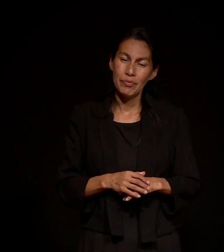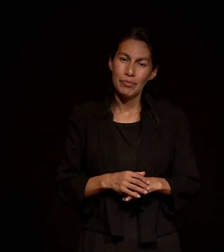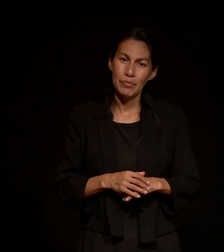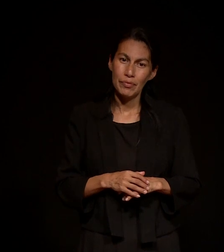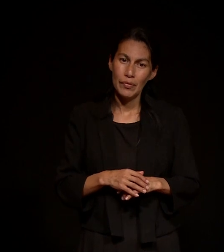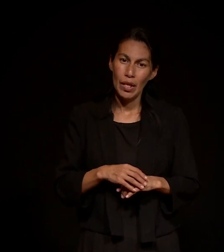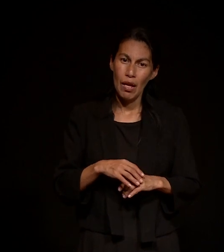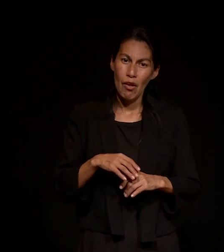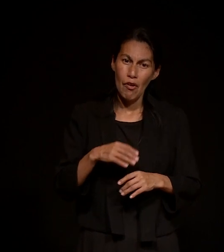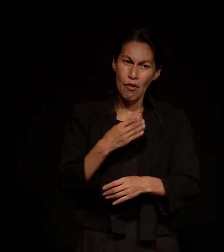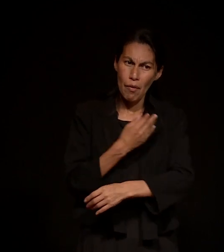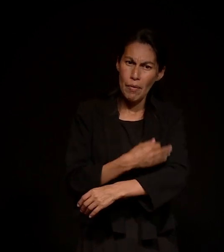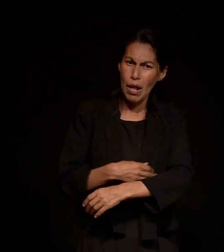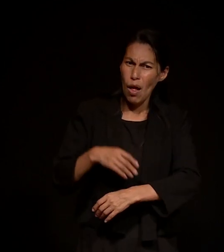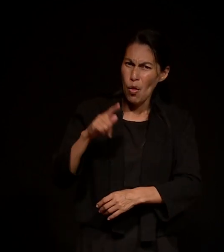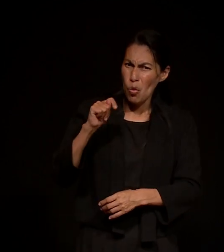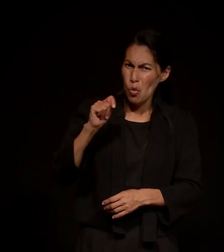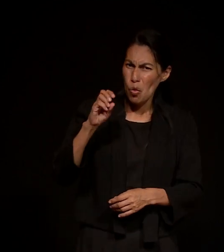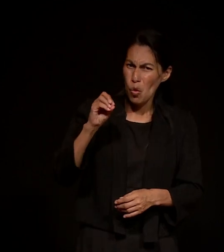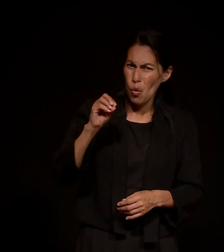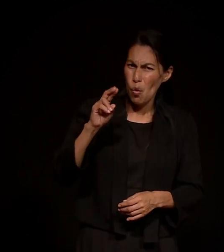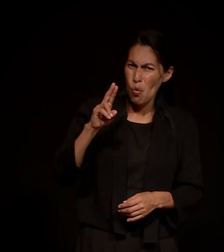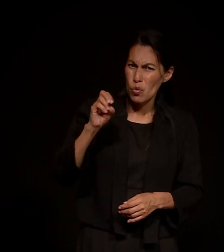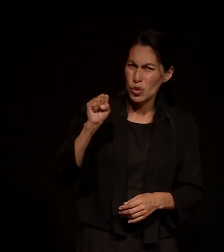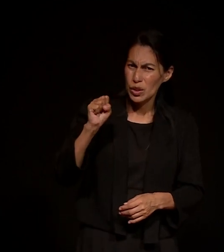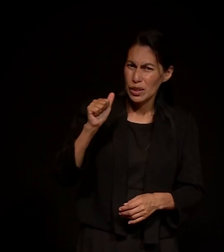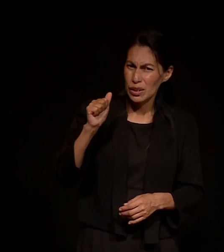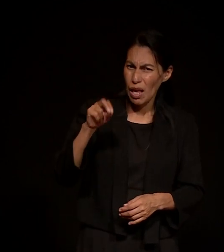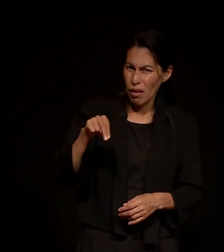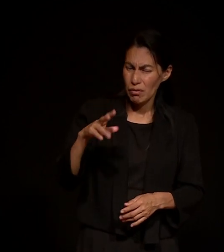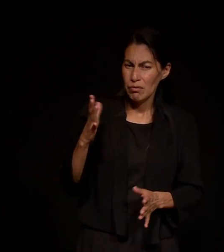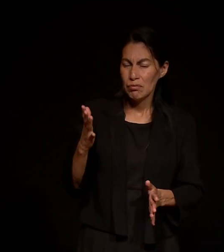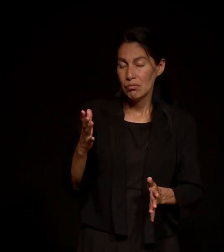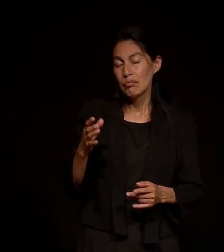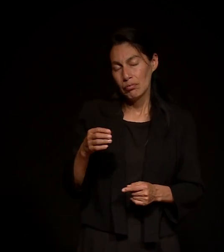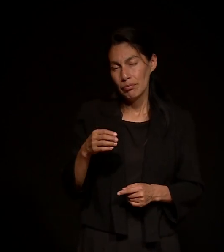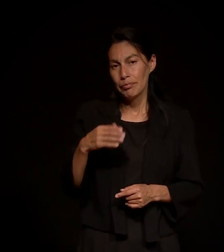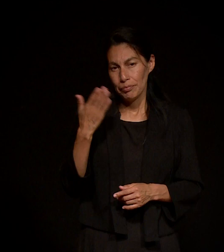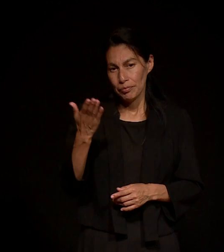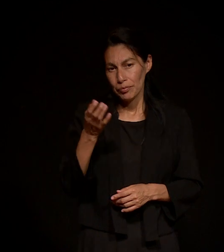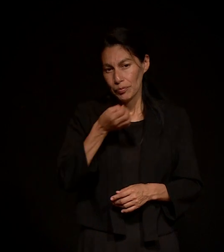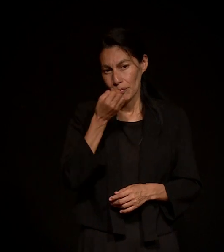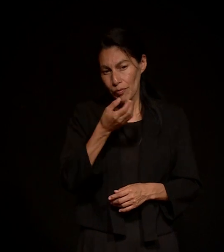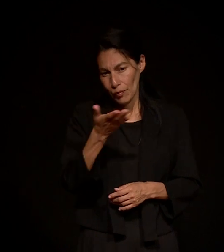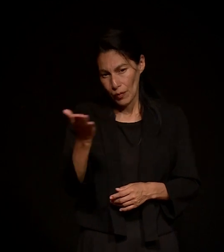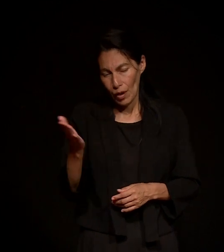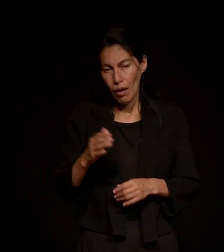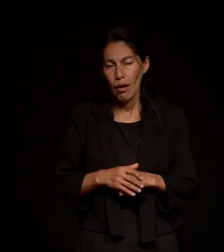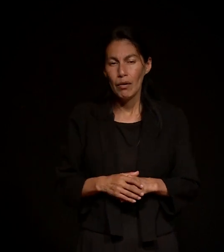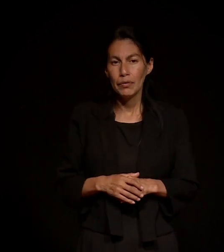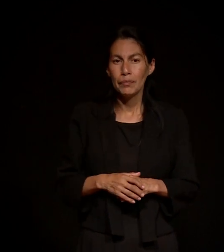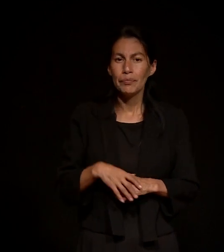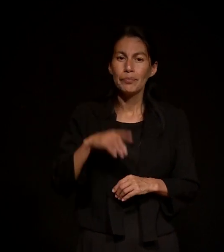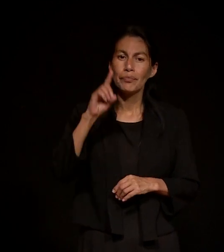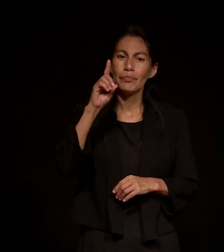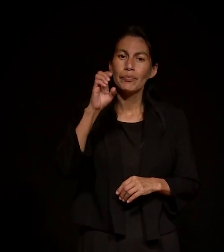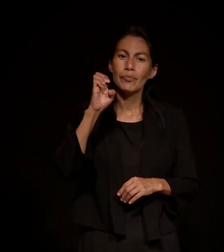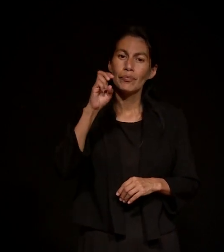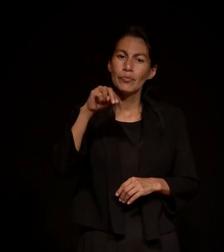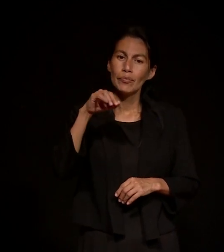Chile. Pues un saludo a la familia Toistán, y vamos a orar por usted. Denise